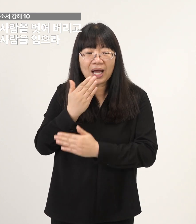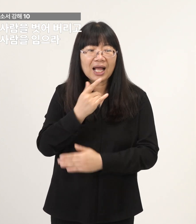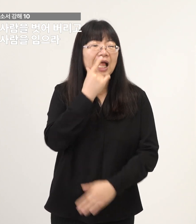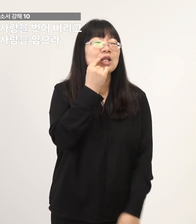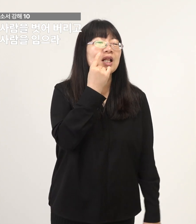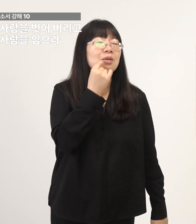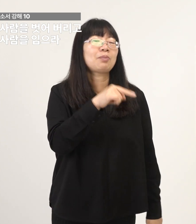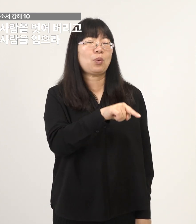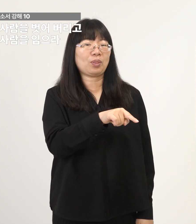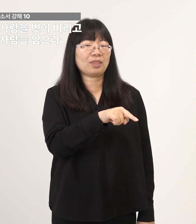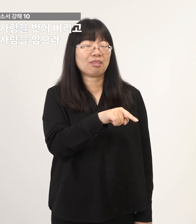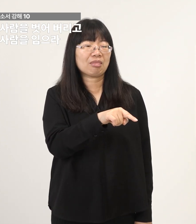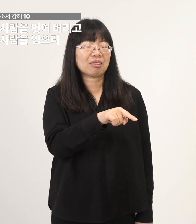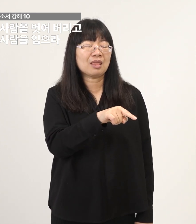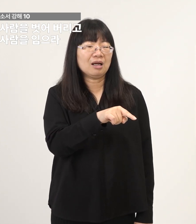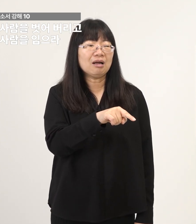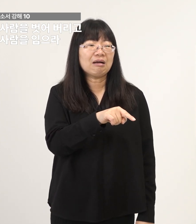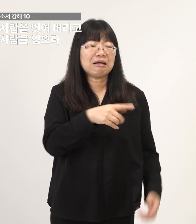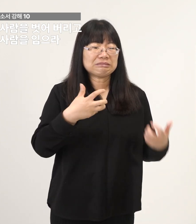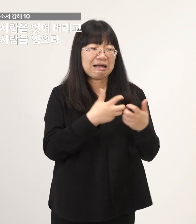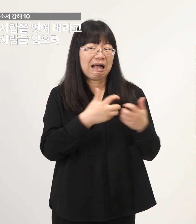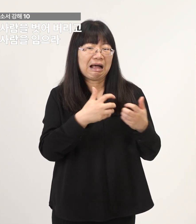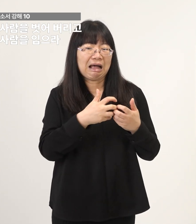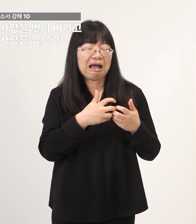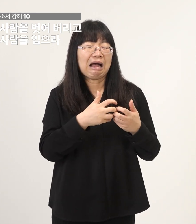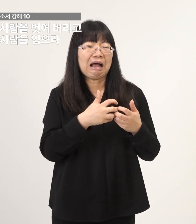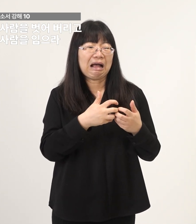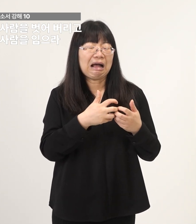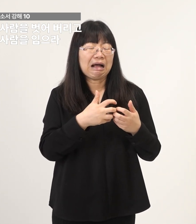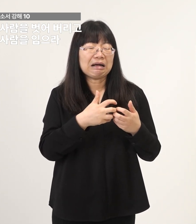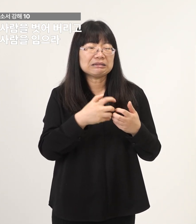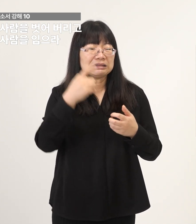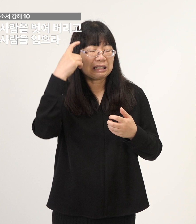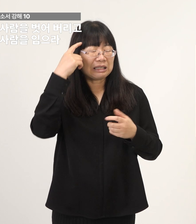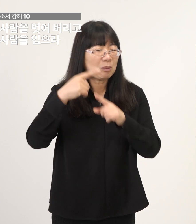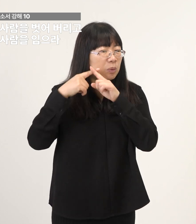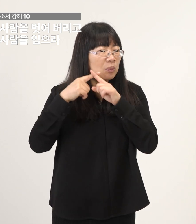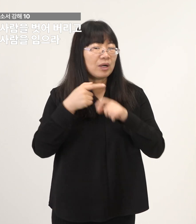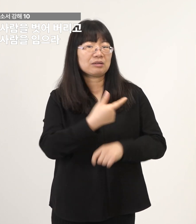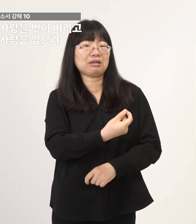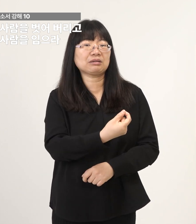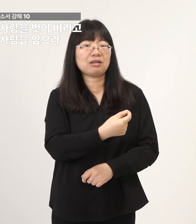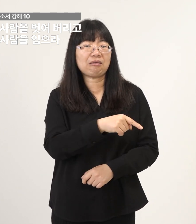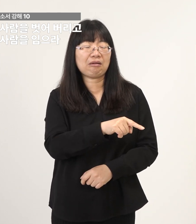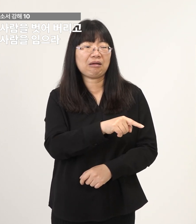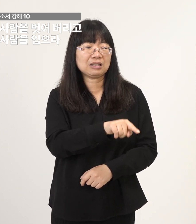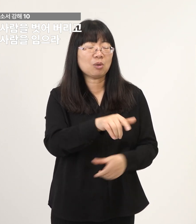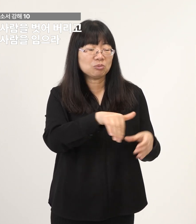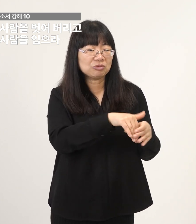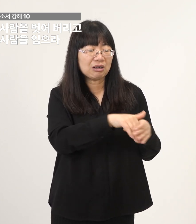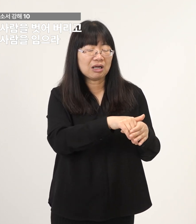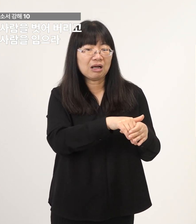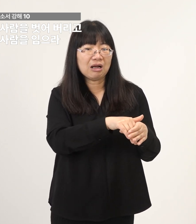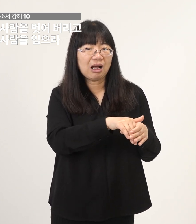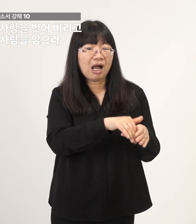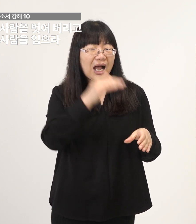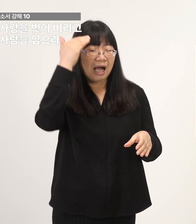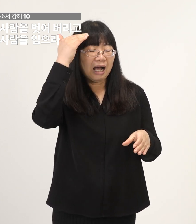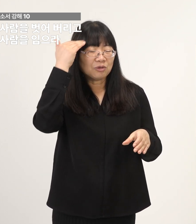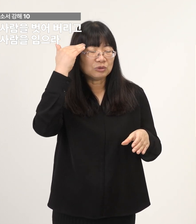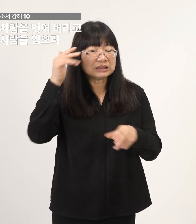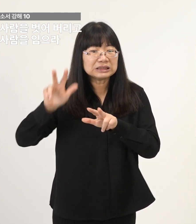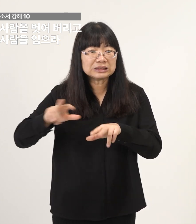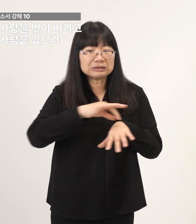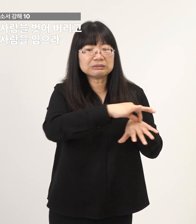딱 뛰두르고 그냥 자살 특공대. 그러니까 이런 문화가 우리